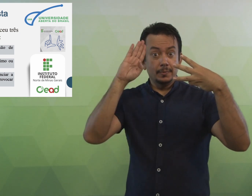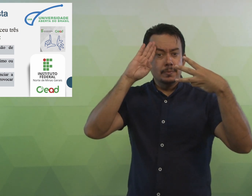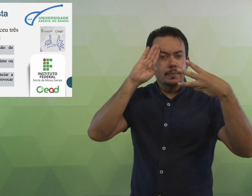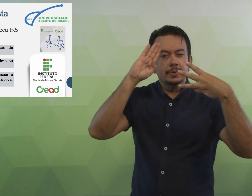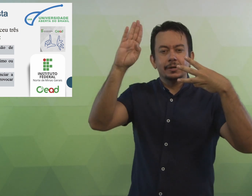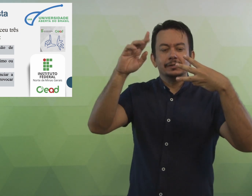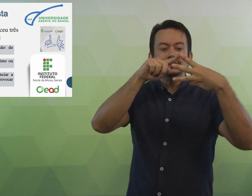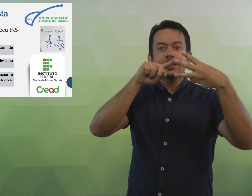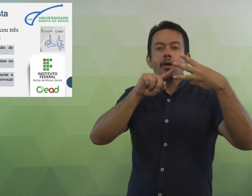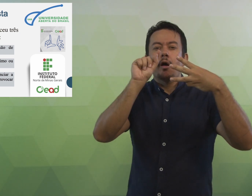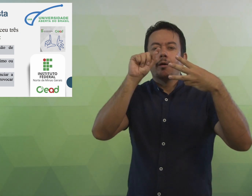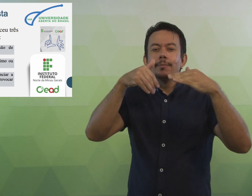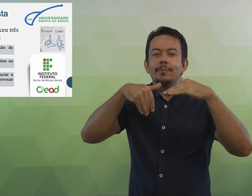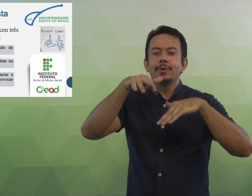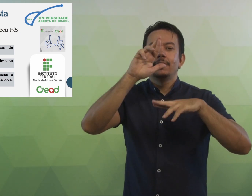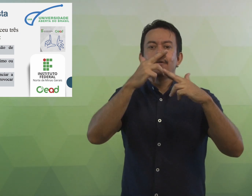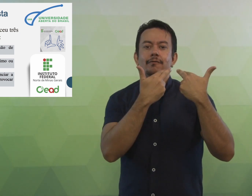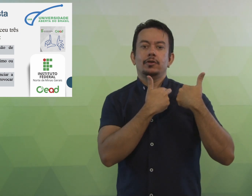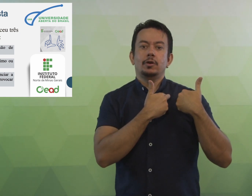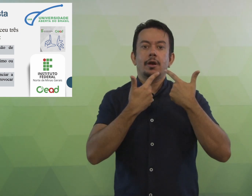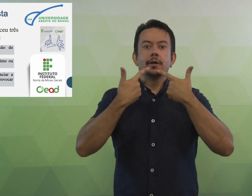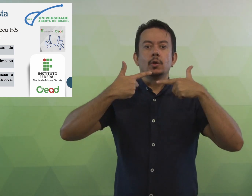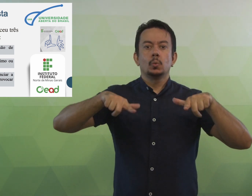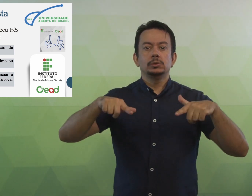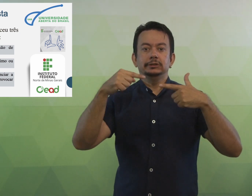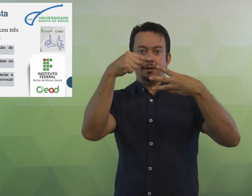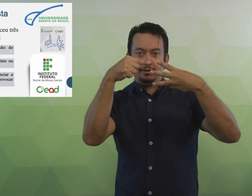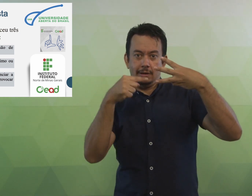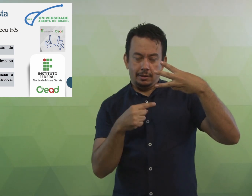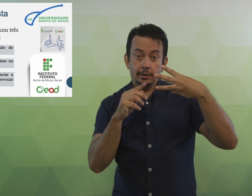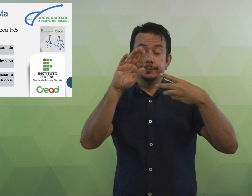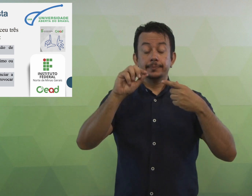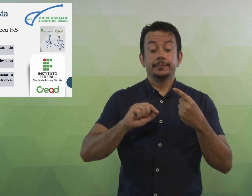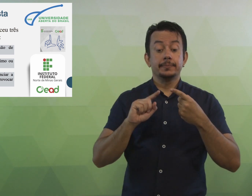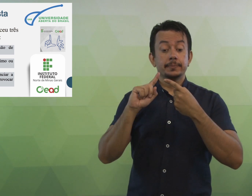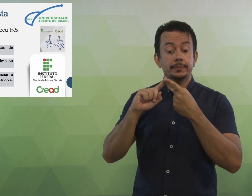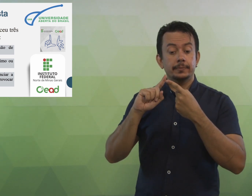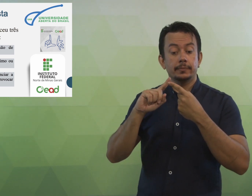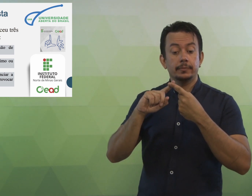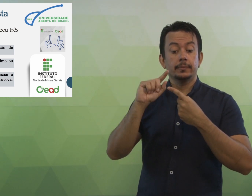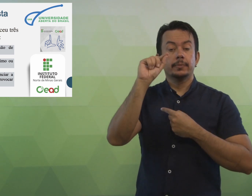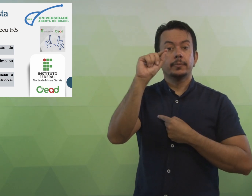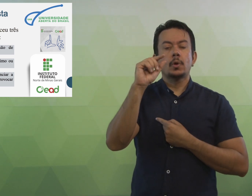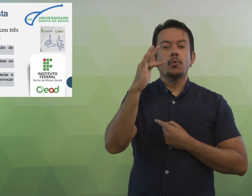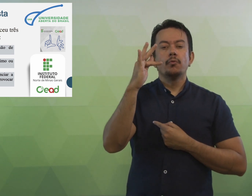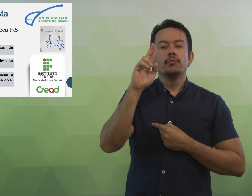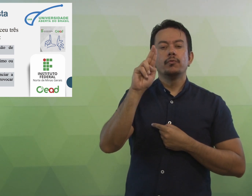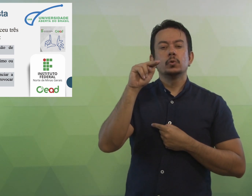ele elencou alguns tipos gerais de funções da linguagem.